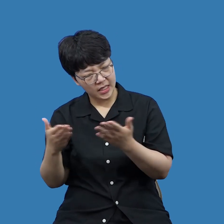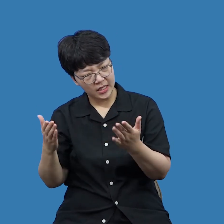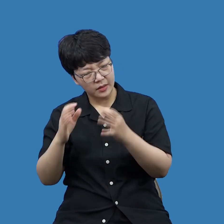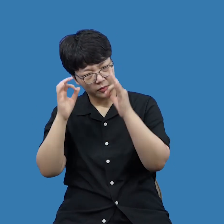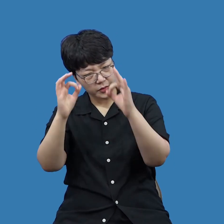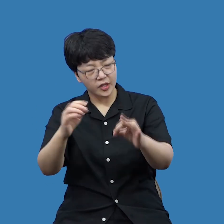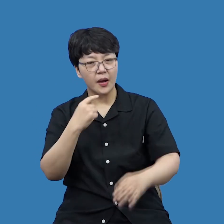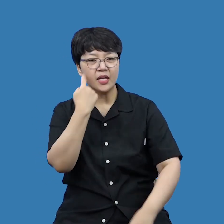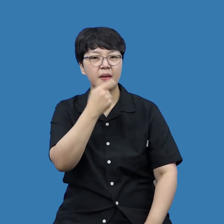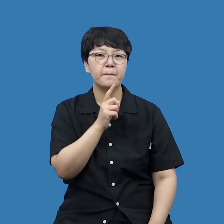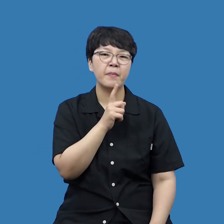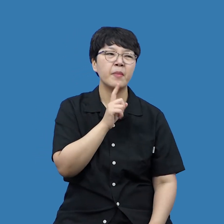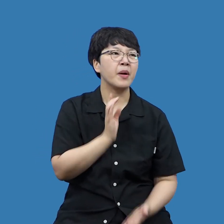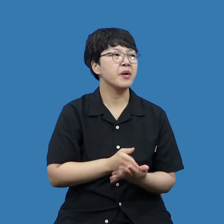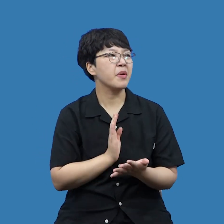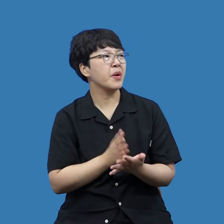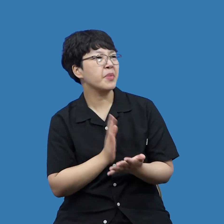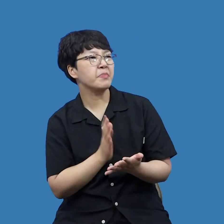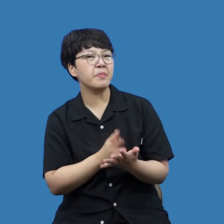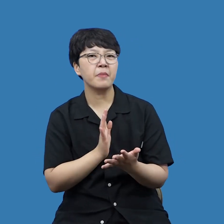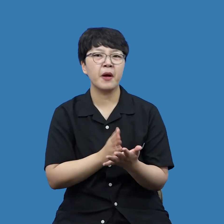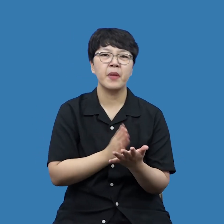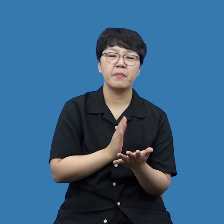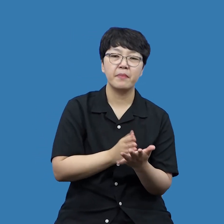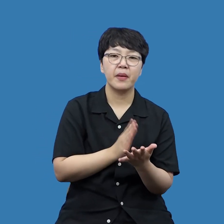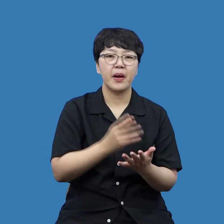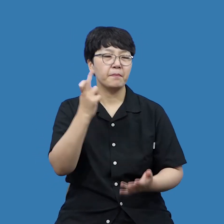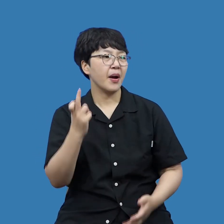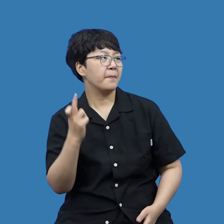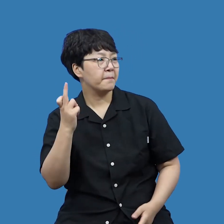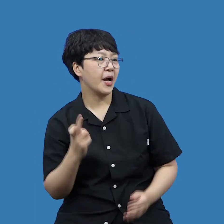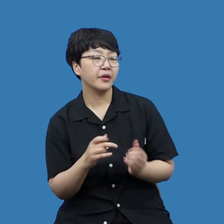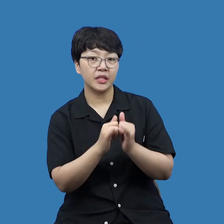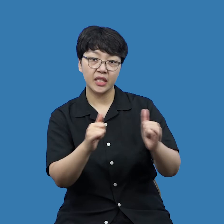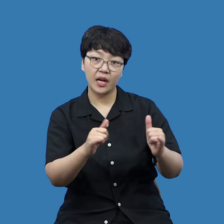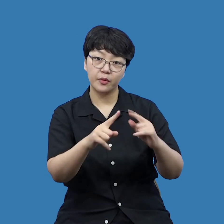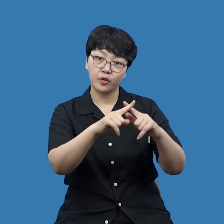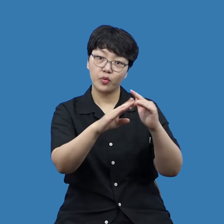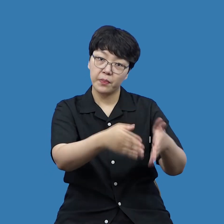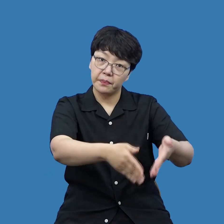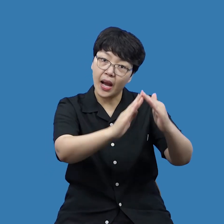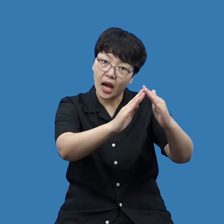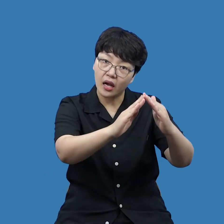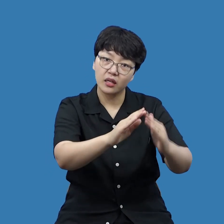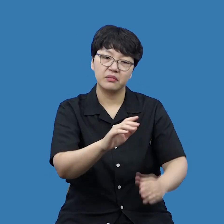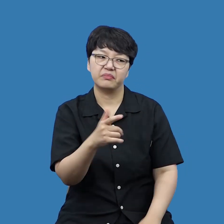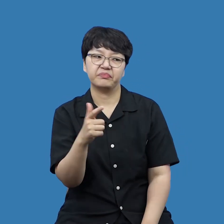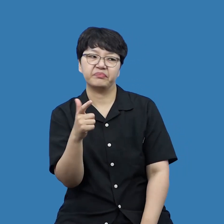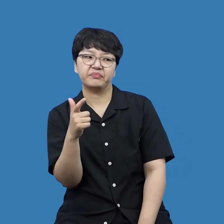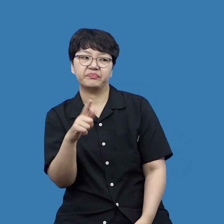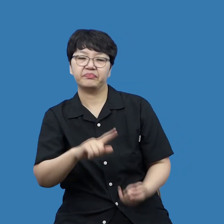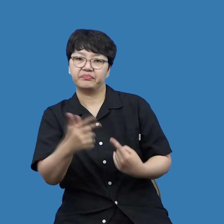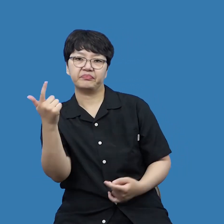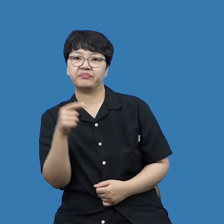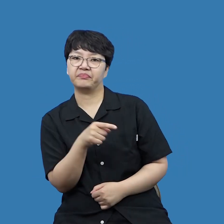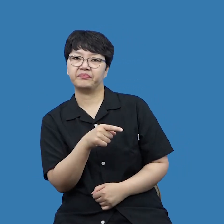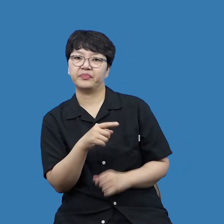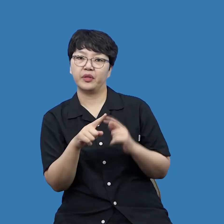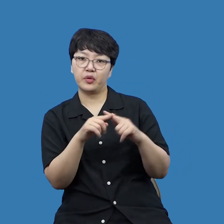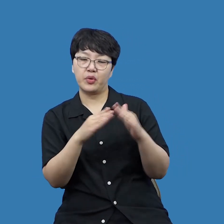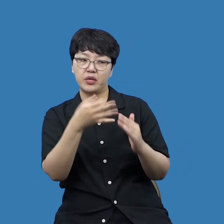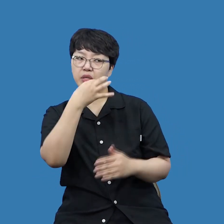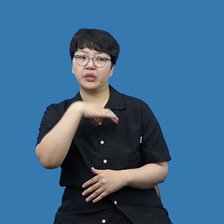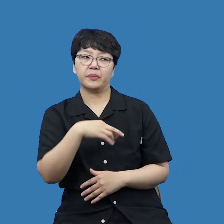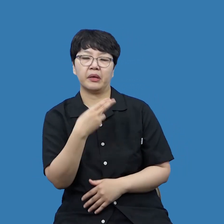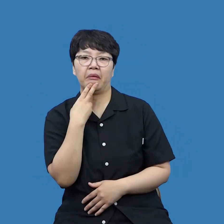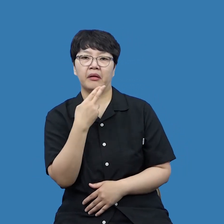것을 본 일이 없어요. 본 일이 없어요. 그러니까 말 많이 하는 것은 교회 유익이 되는 행동이 아니에요.